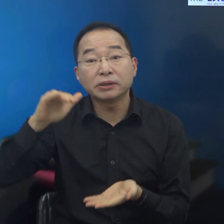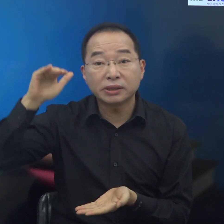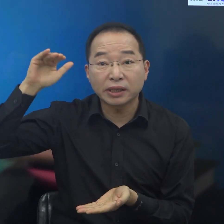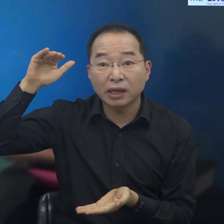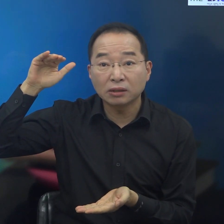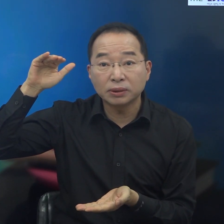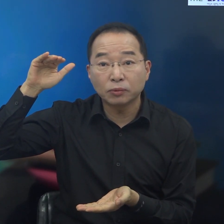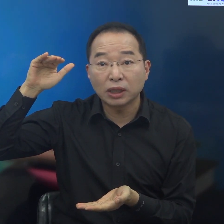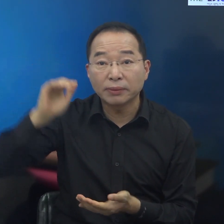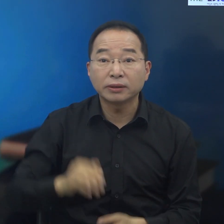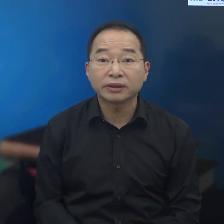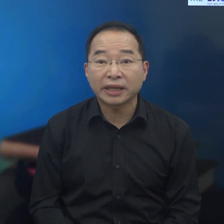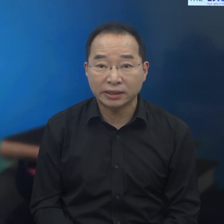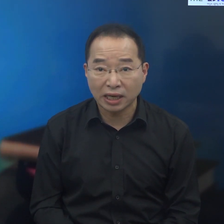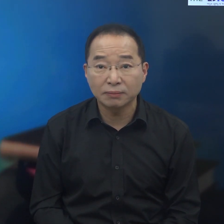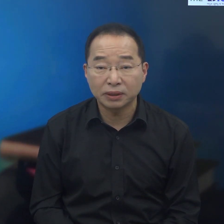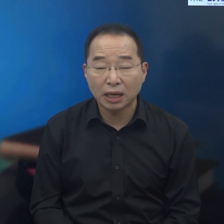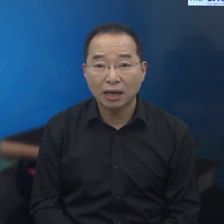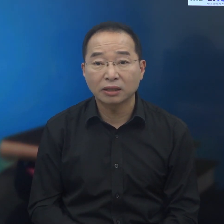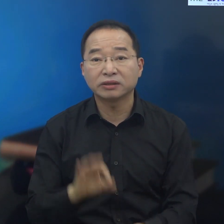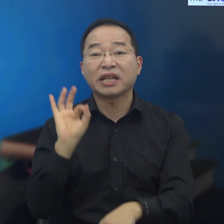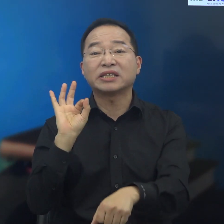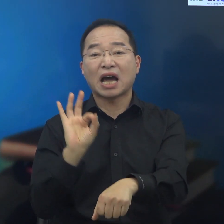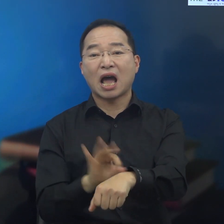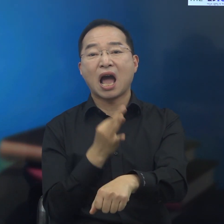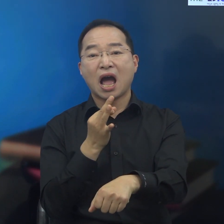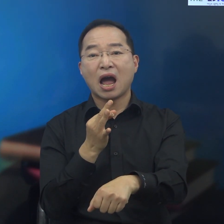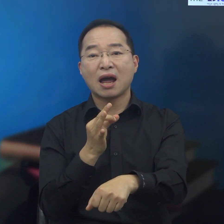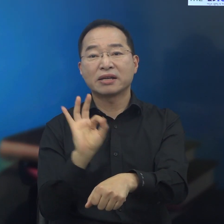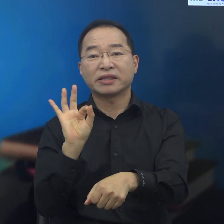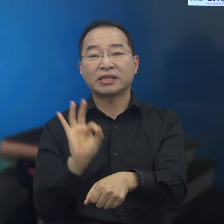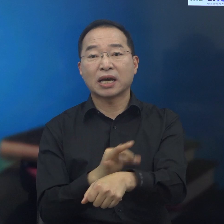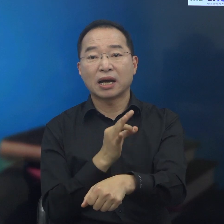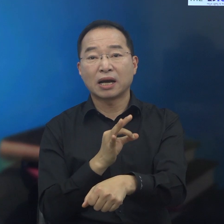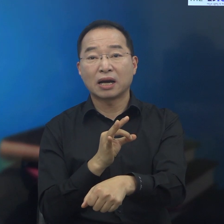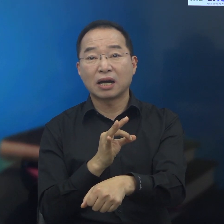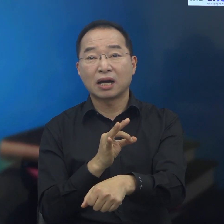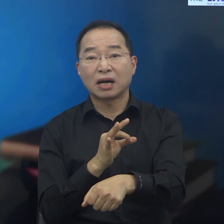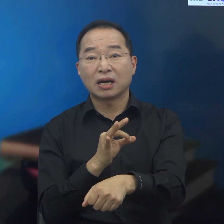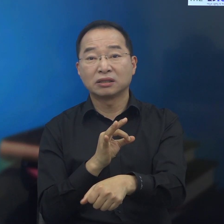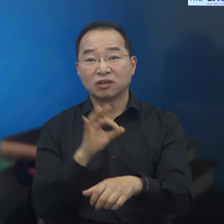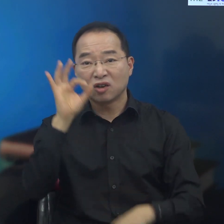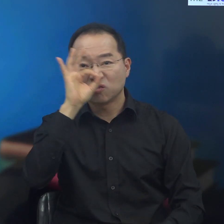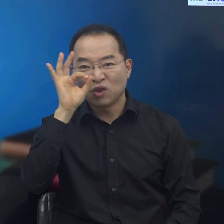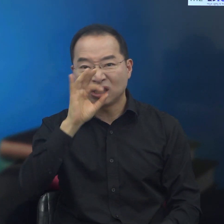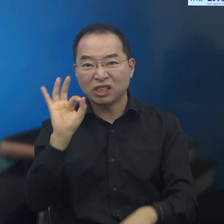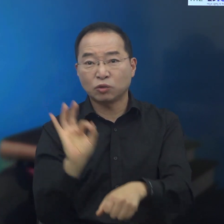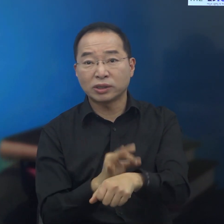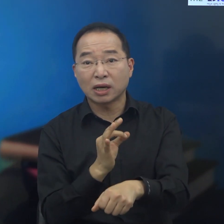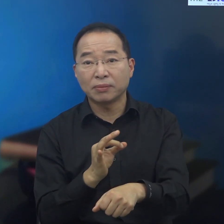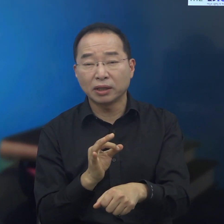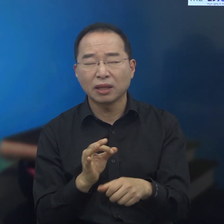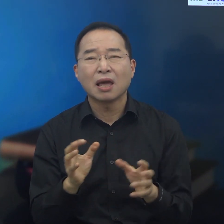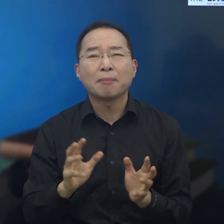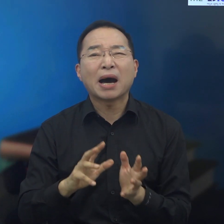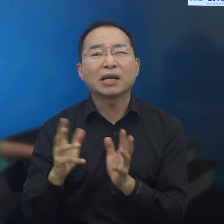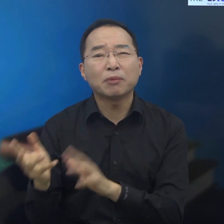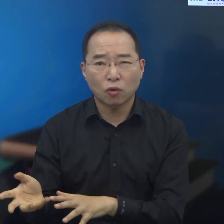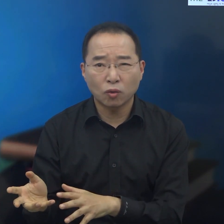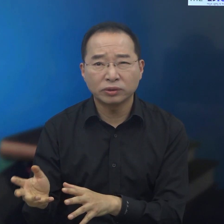10번째 계급이 뭐냐면 대장입니다. 그 대장. 그래서 돼지하면 많이 먹고 늘